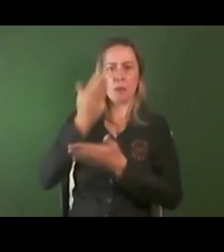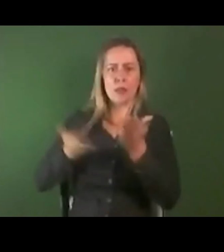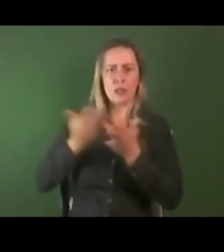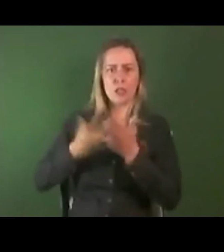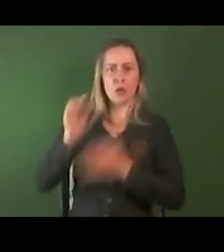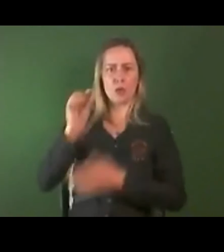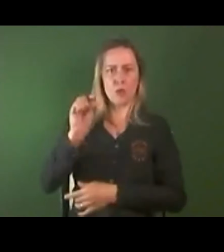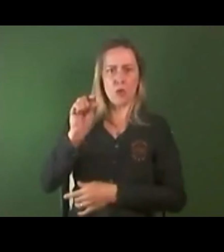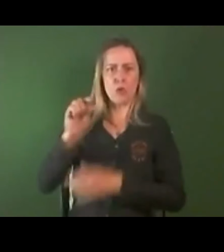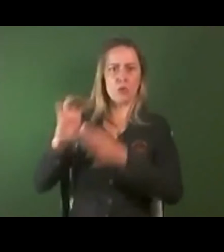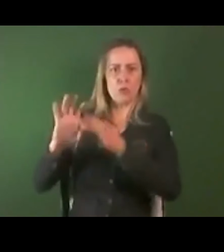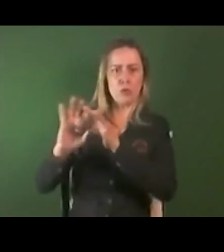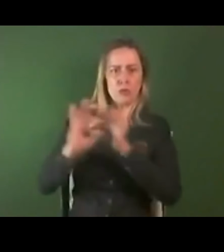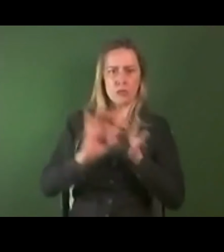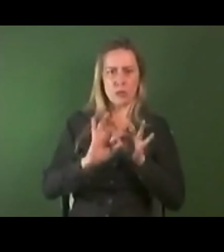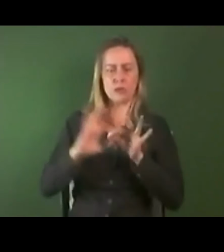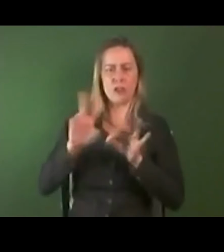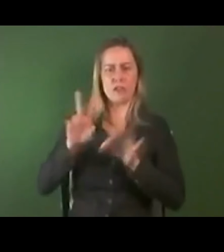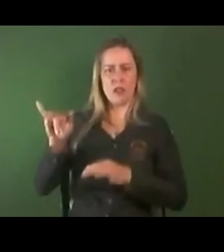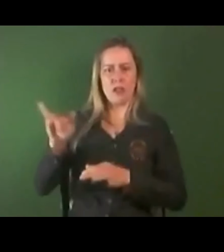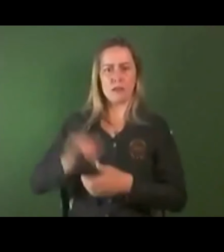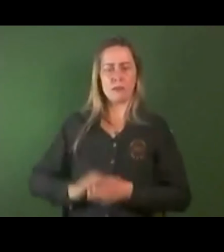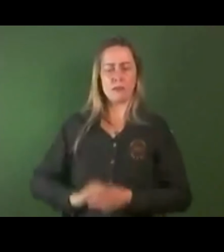do conteúdo.